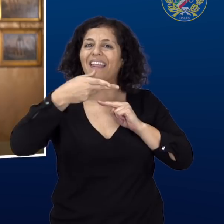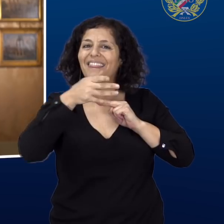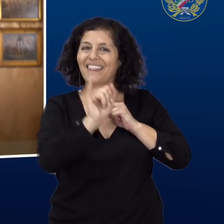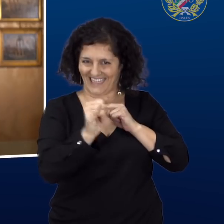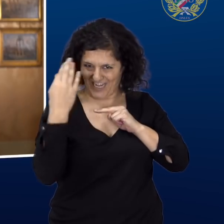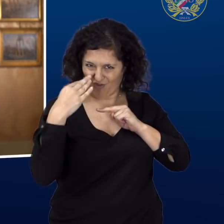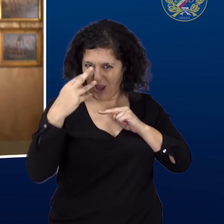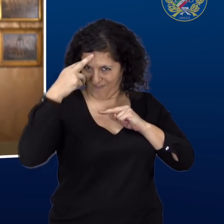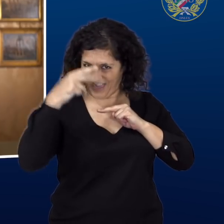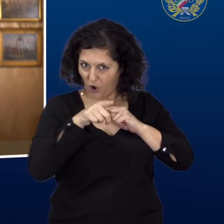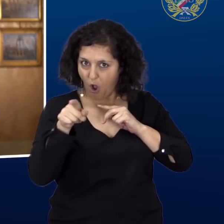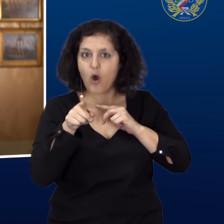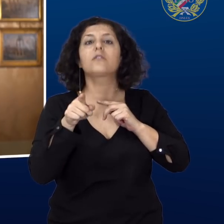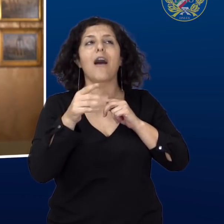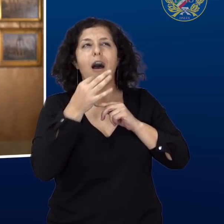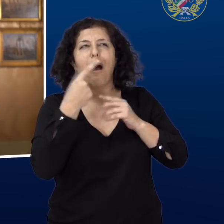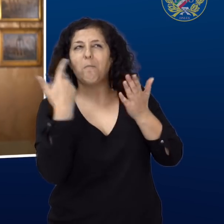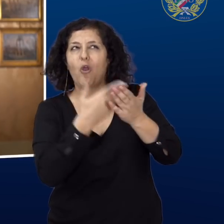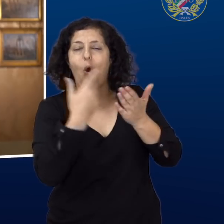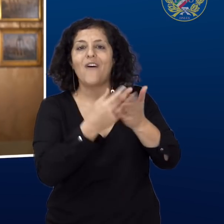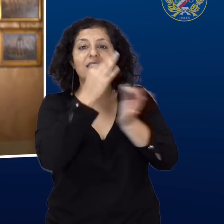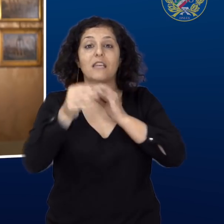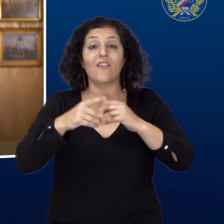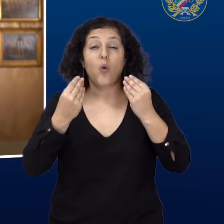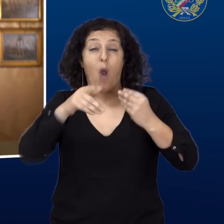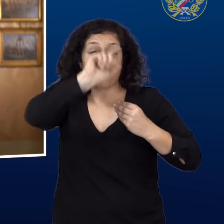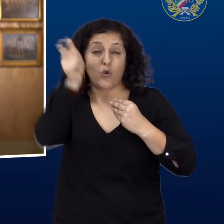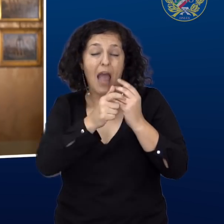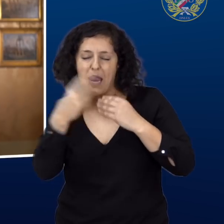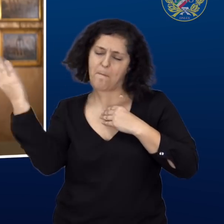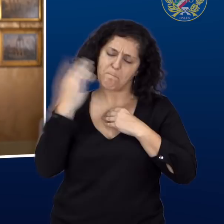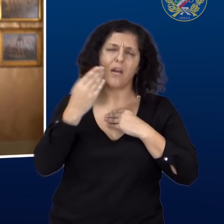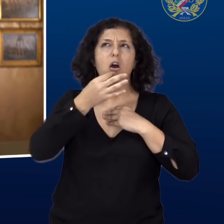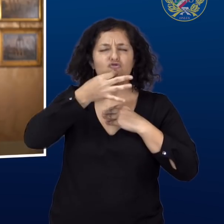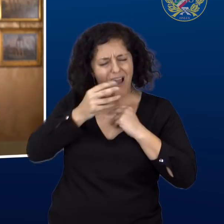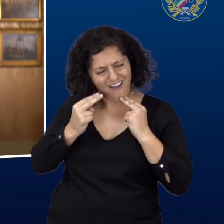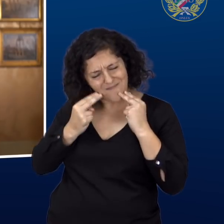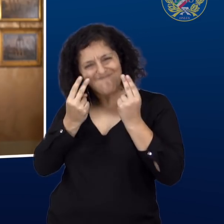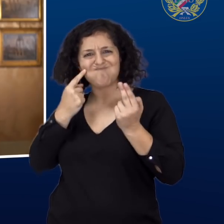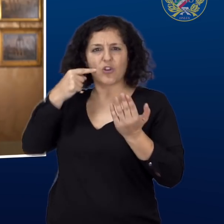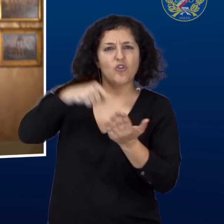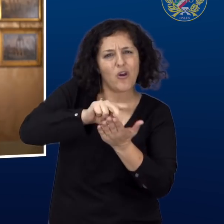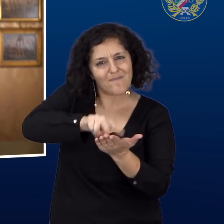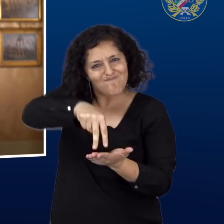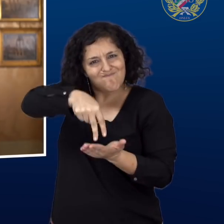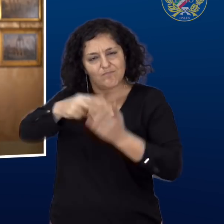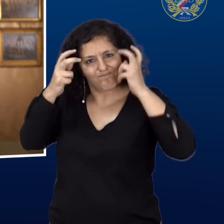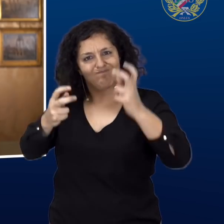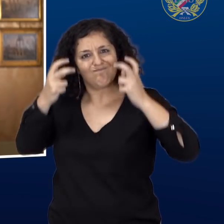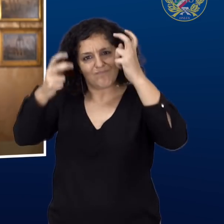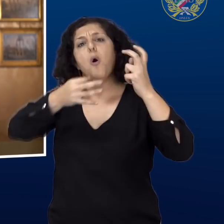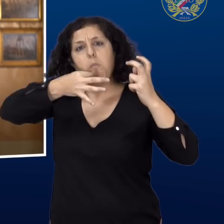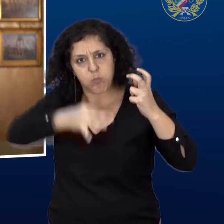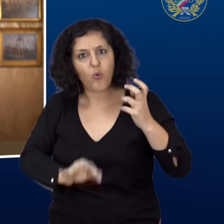insegna che quando il nostro Paese viene colpito, sa rialzarsi, sa fare squadra, sa tornare più forte di prima. Lo applicheremo